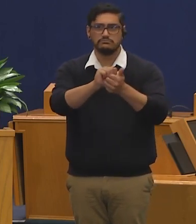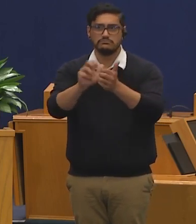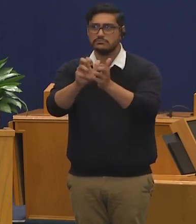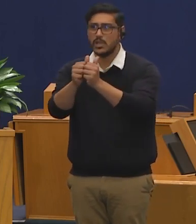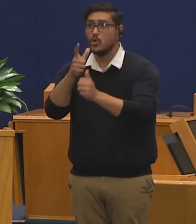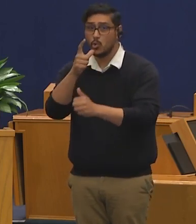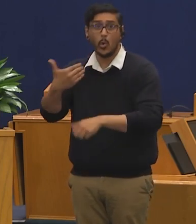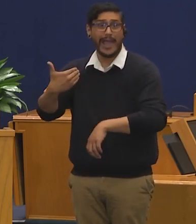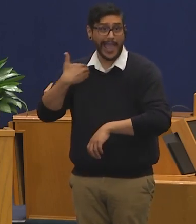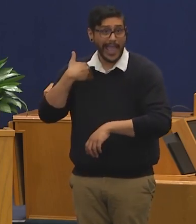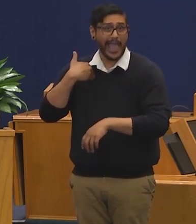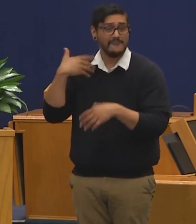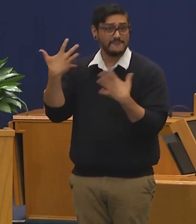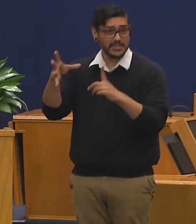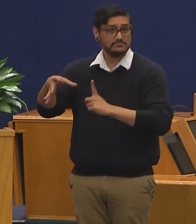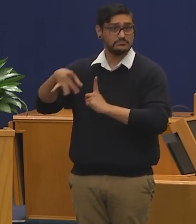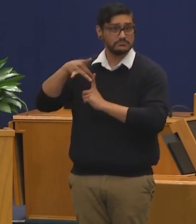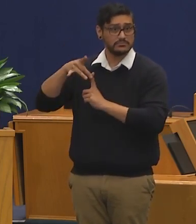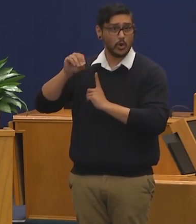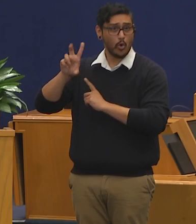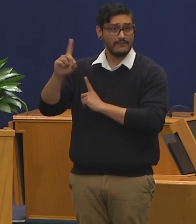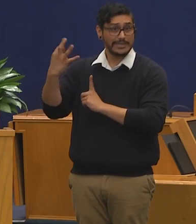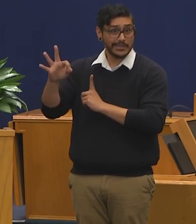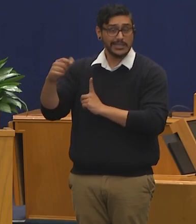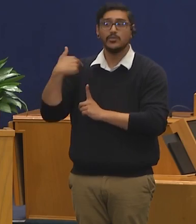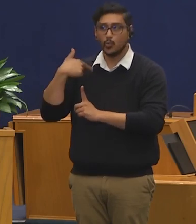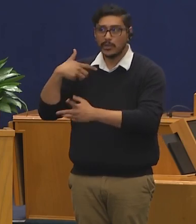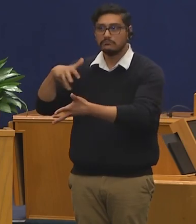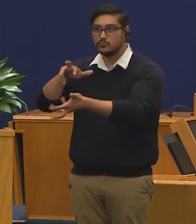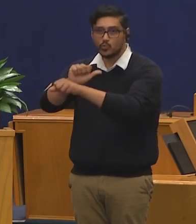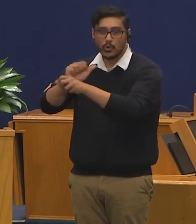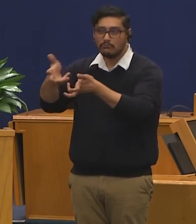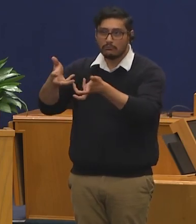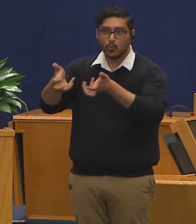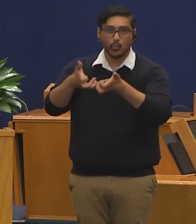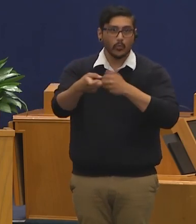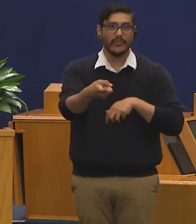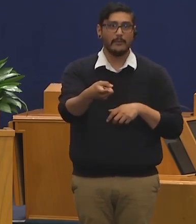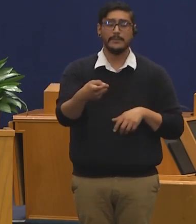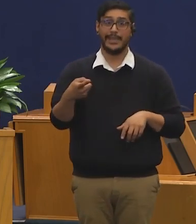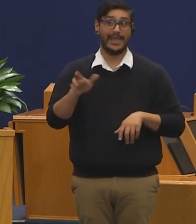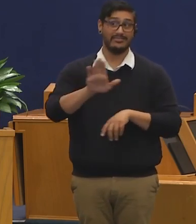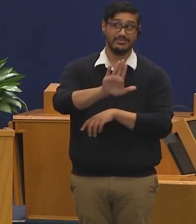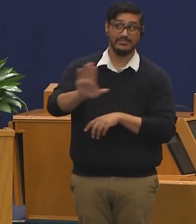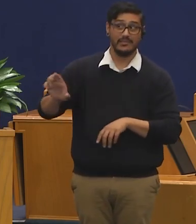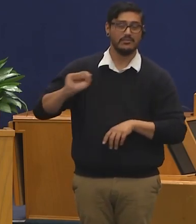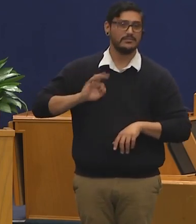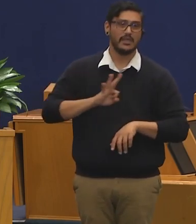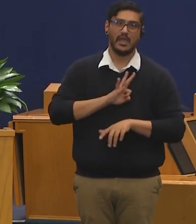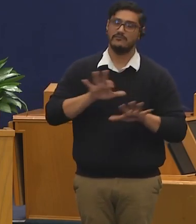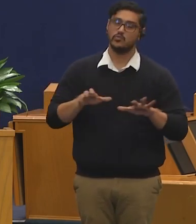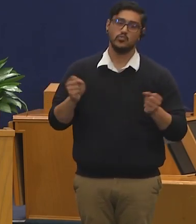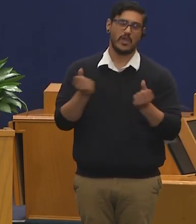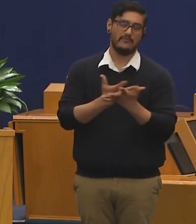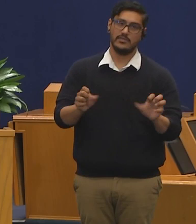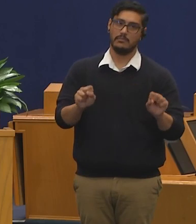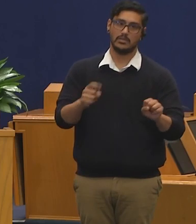caso positivo. Y la gerencia y el personal están haciendo todo lo posible para proteger la salud de